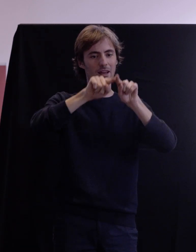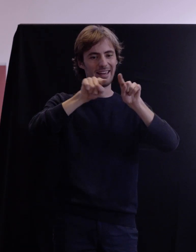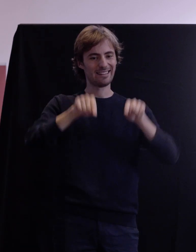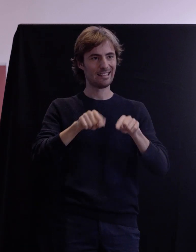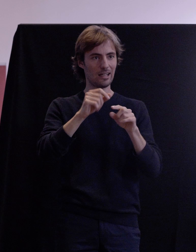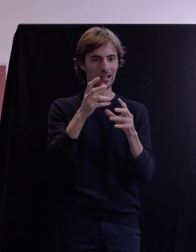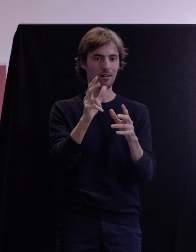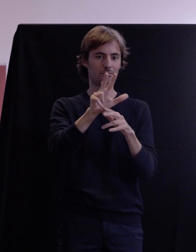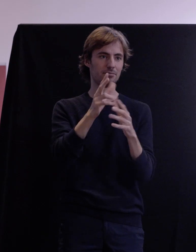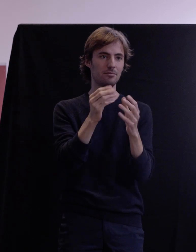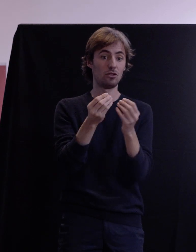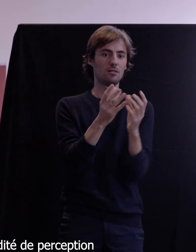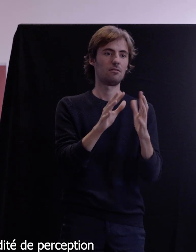acoustique.